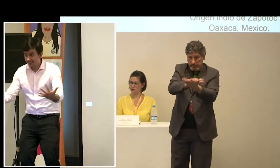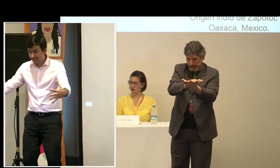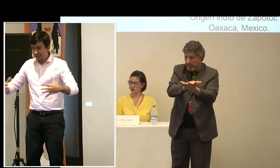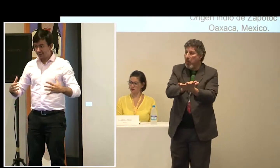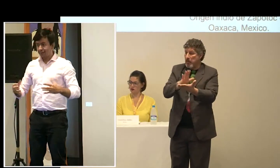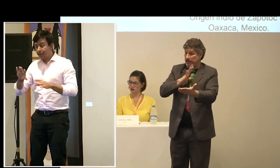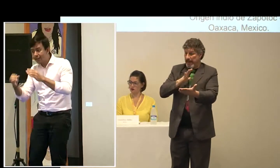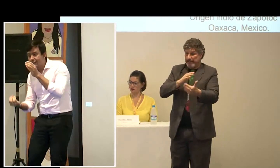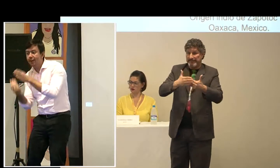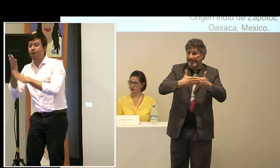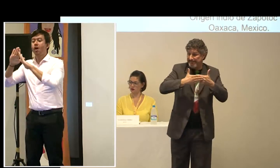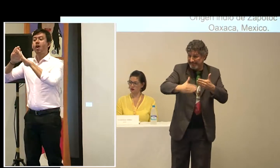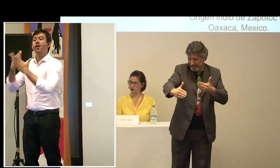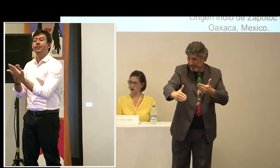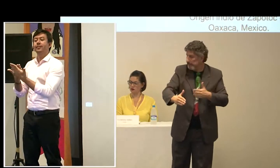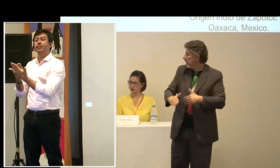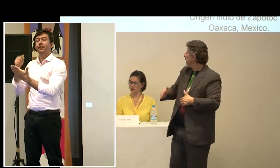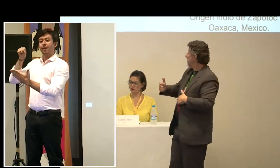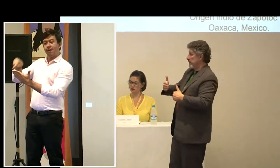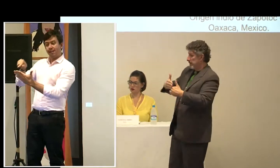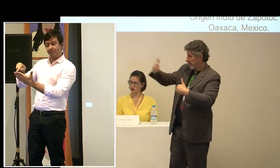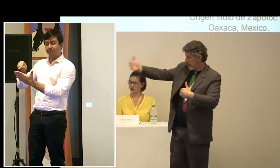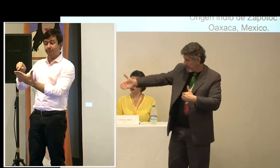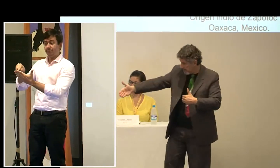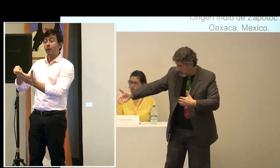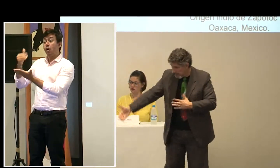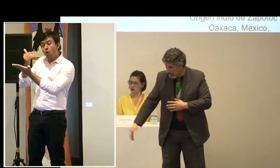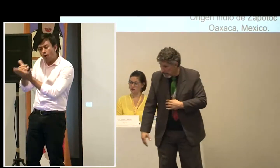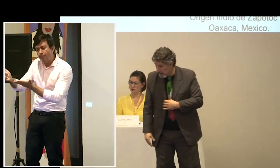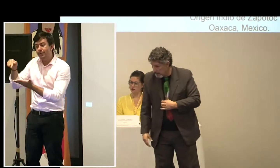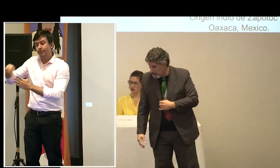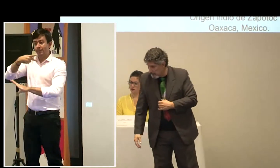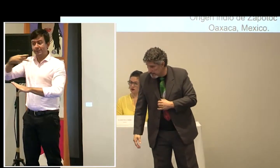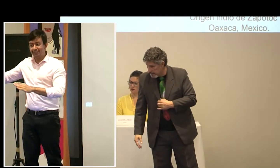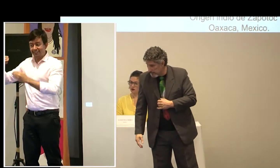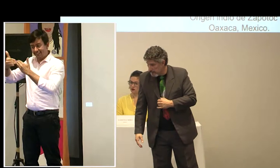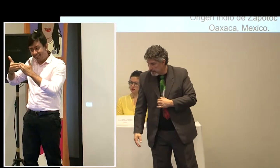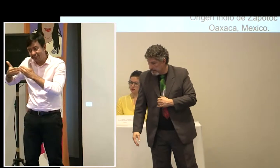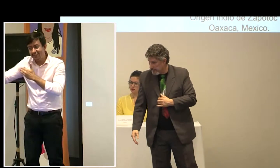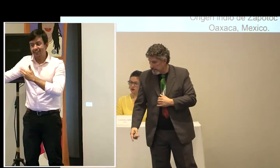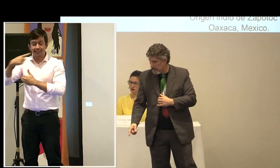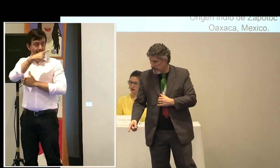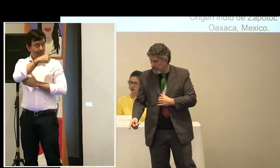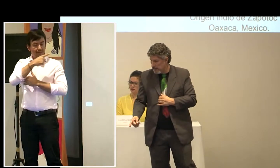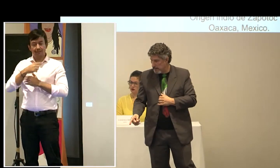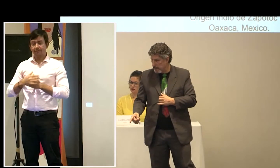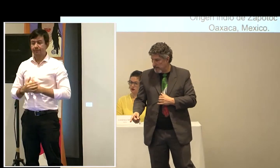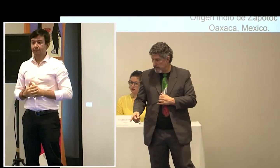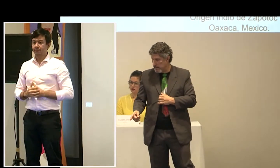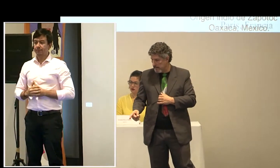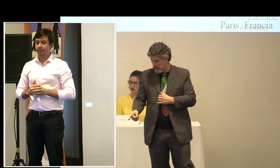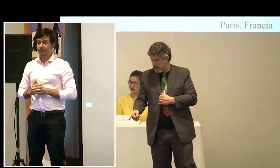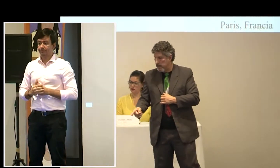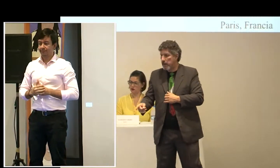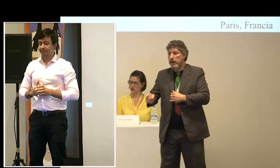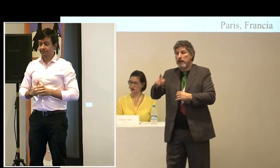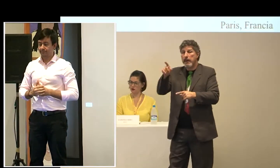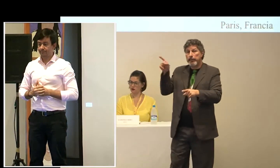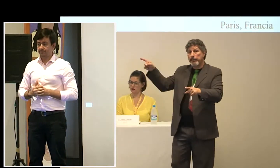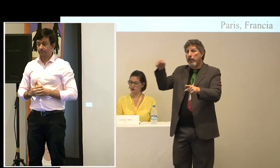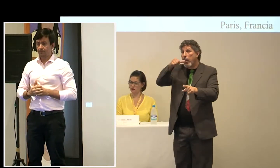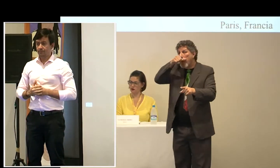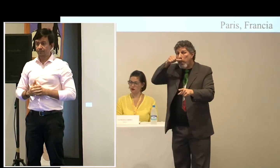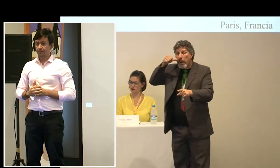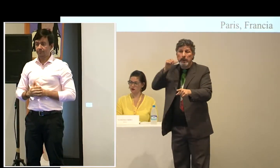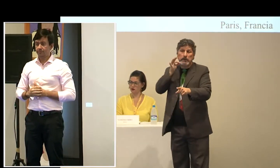sensibilizou e resolveu colaborar com a comunidade surda e criar uma escola. Então a escola de surdos, a educação de